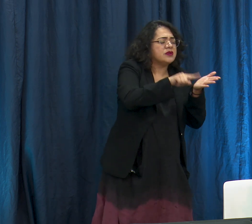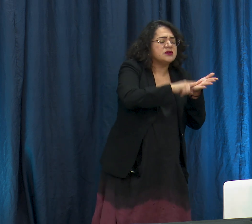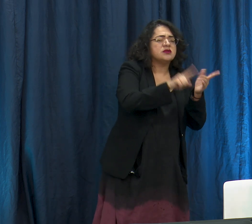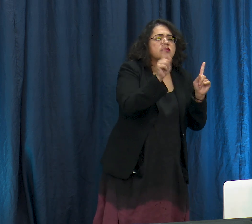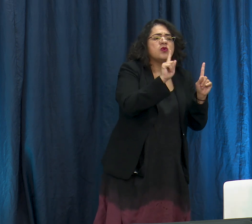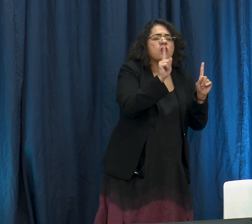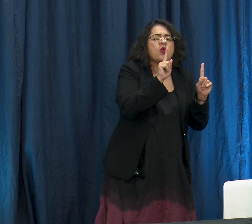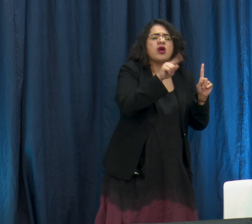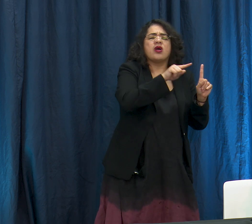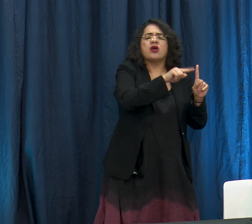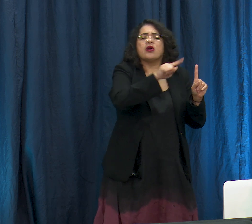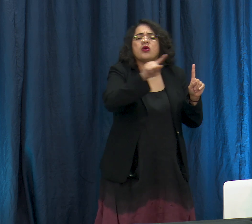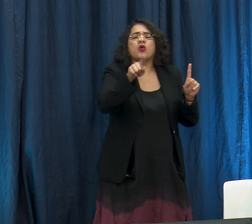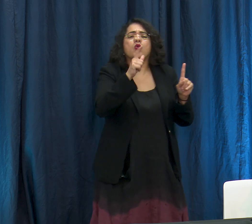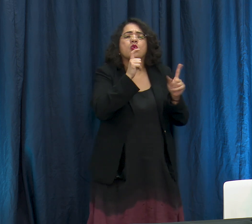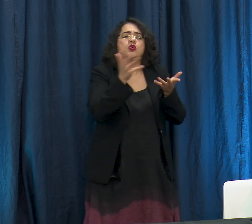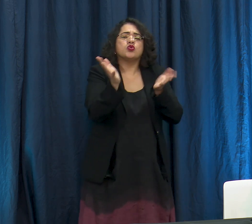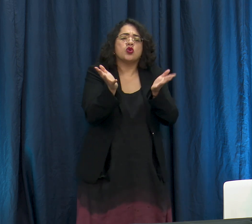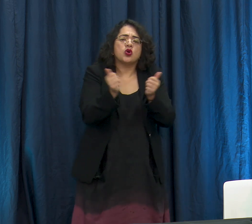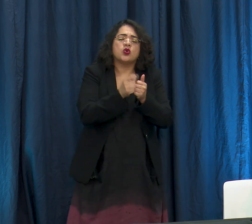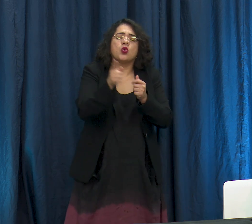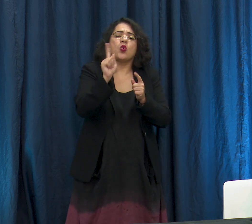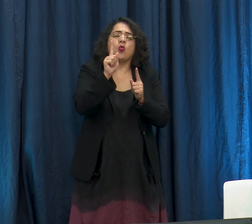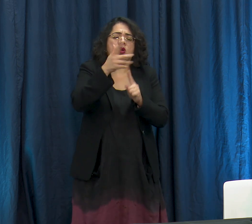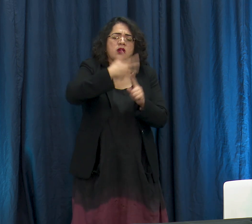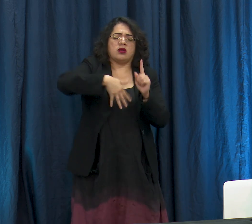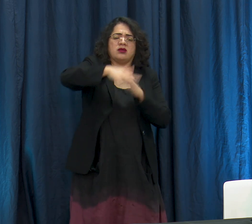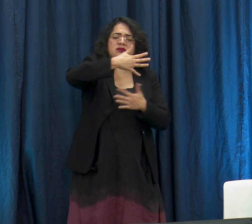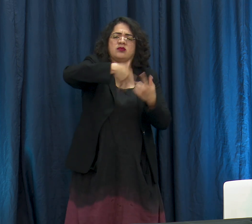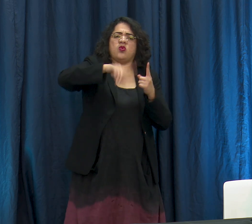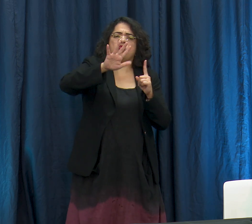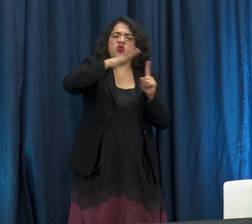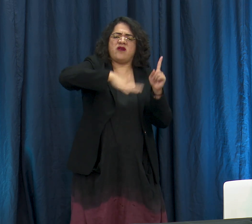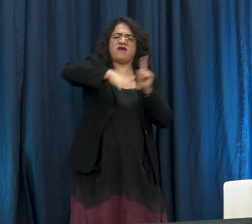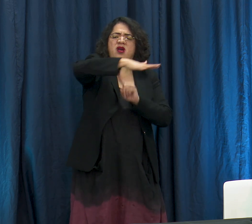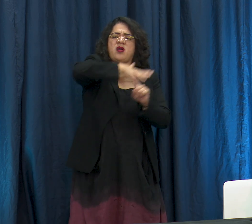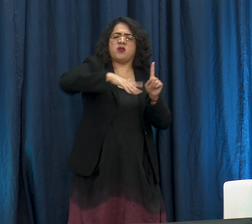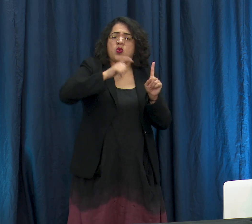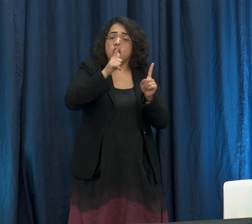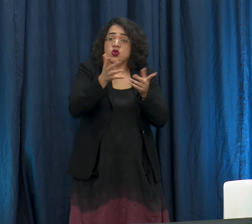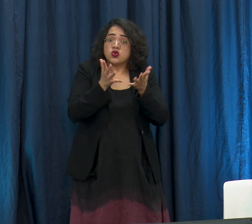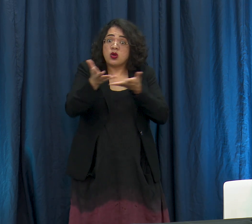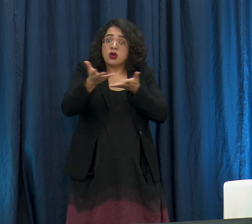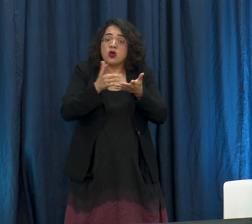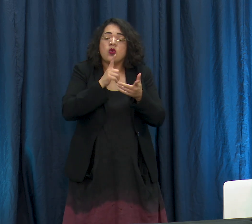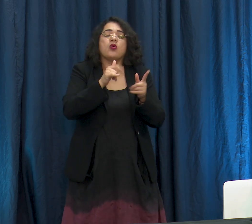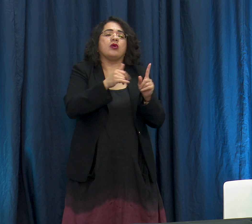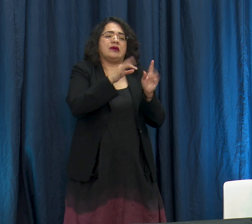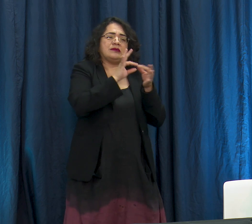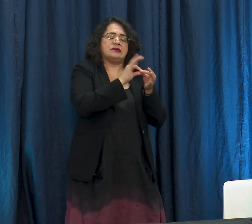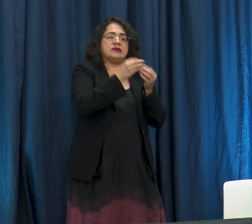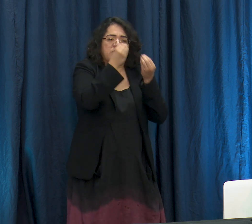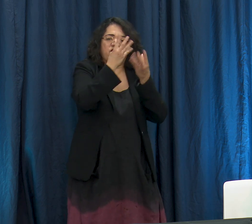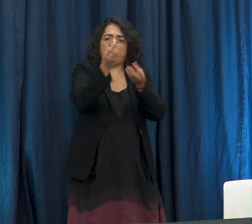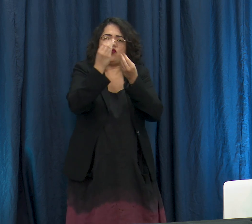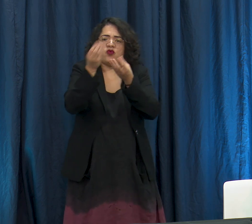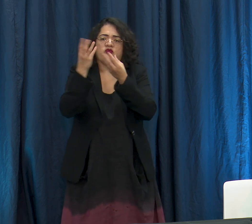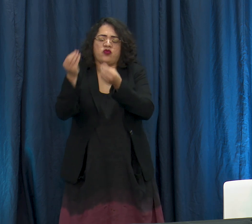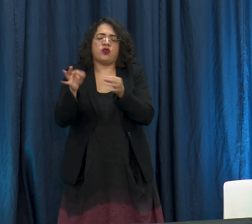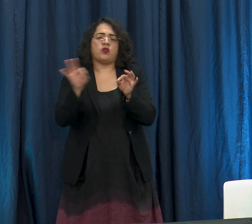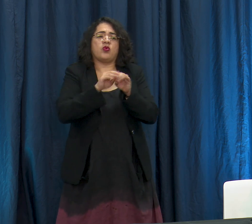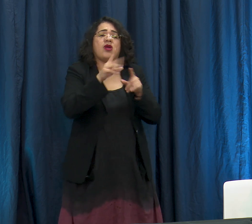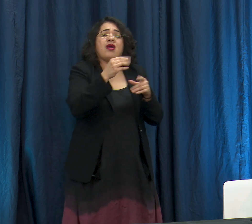días para asegurar que no desarrollen síntomas. Cuando las órdenes de más seguro en casa sean relajadas y las